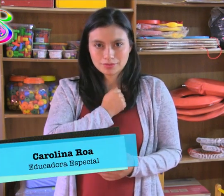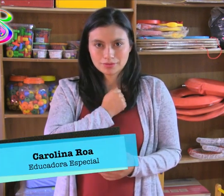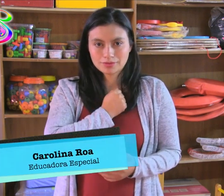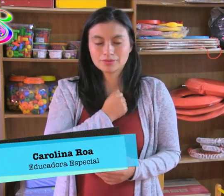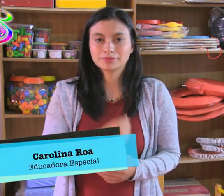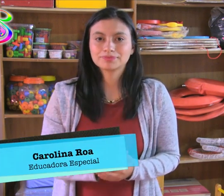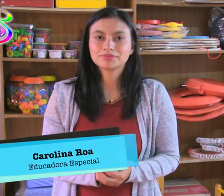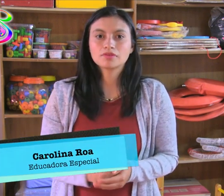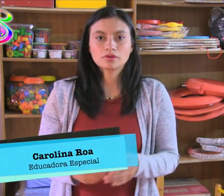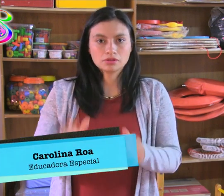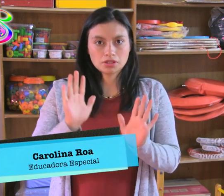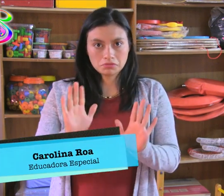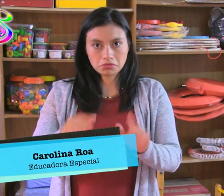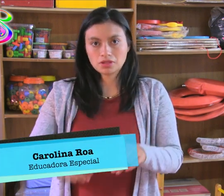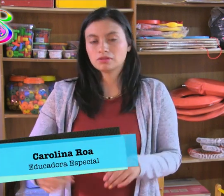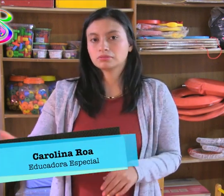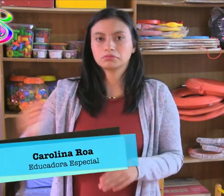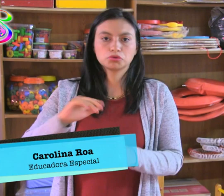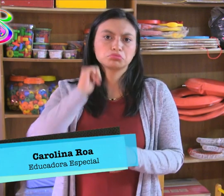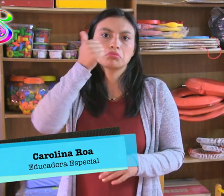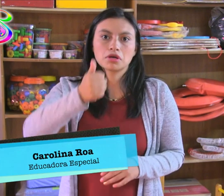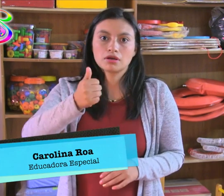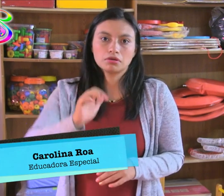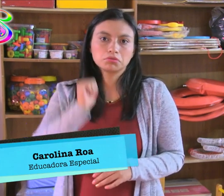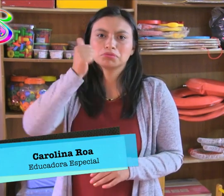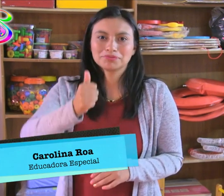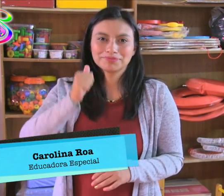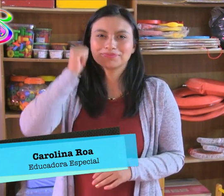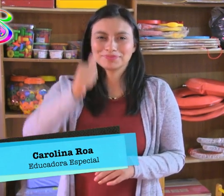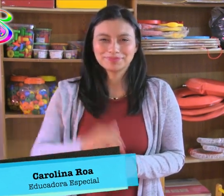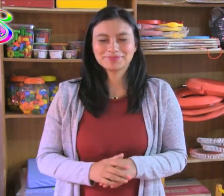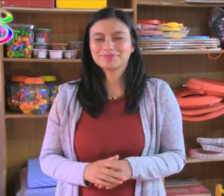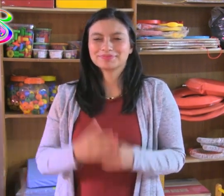Los esperamos mañana y el día siguiente. Gracias.